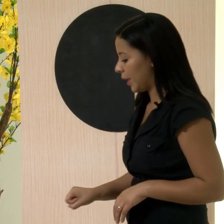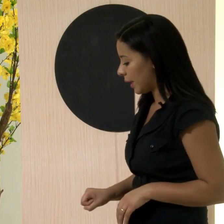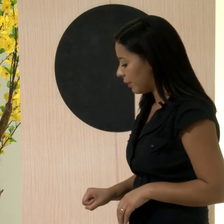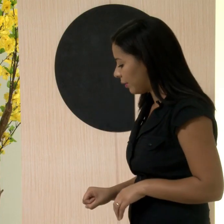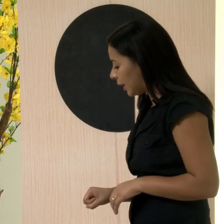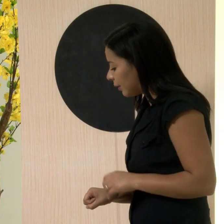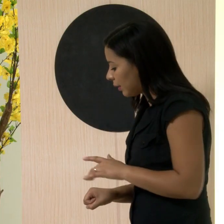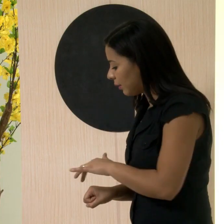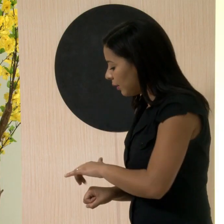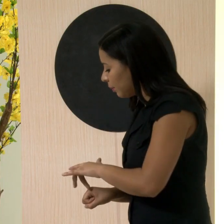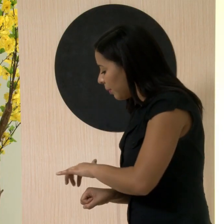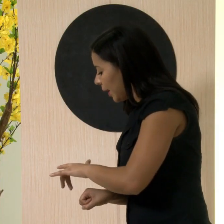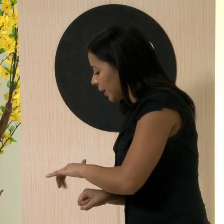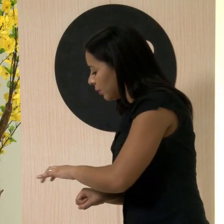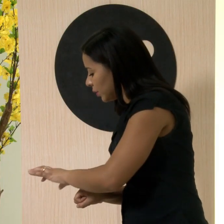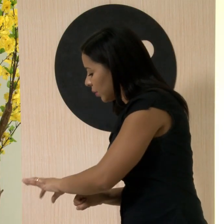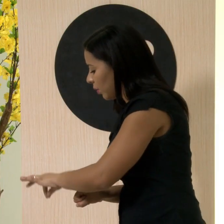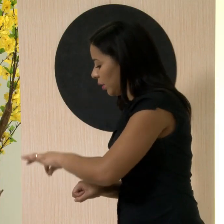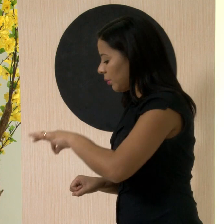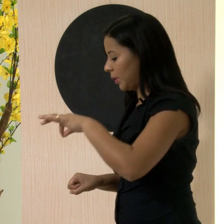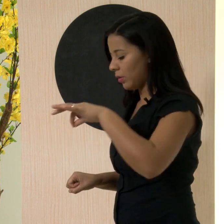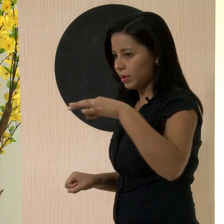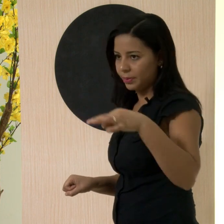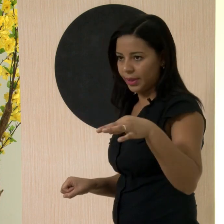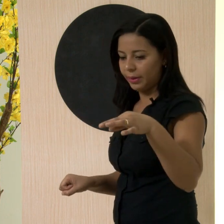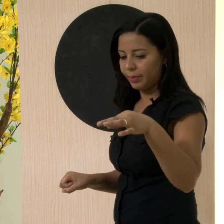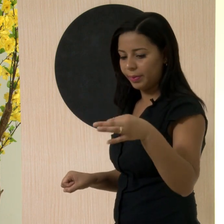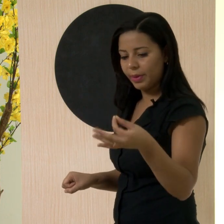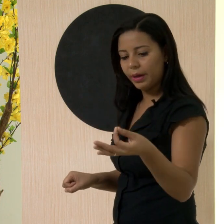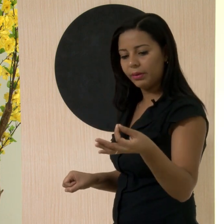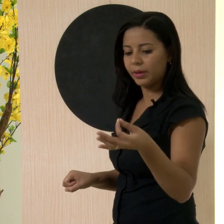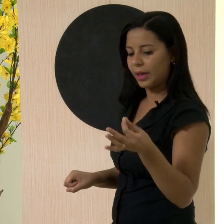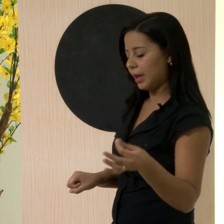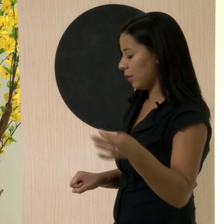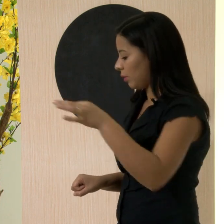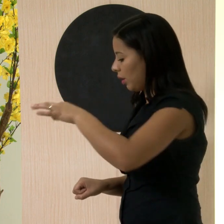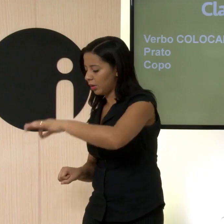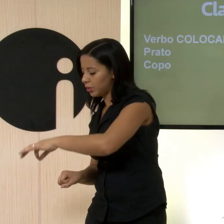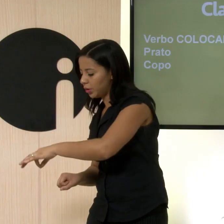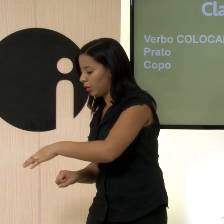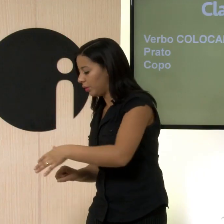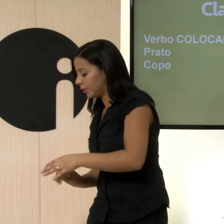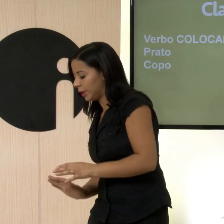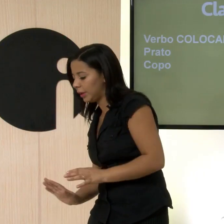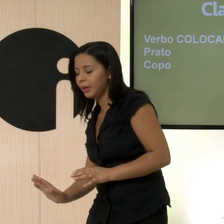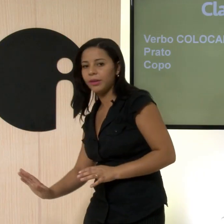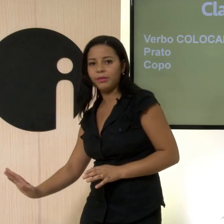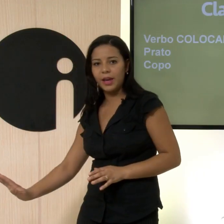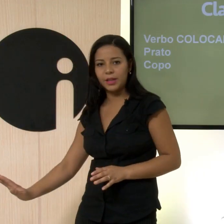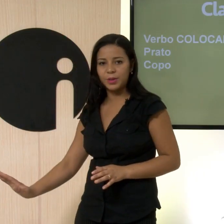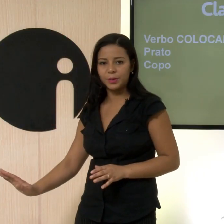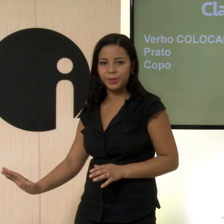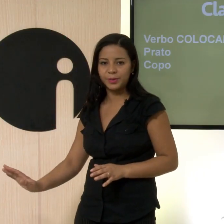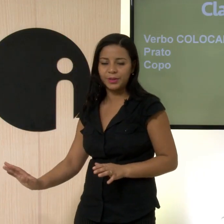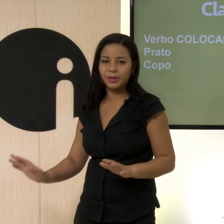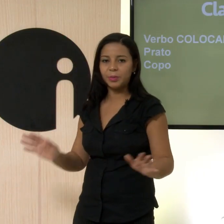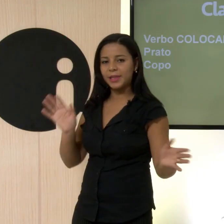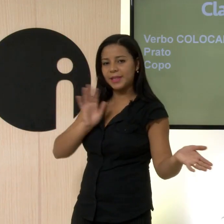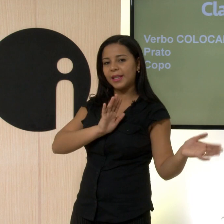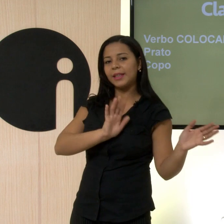a gaveta, pego, escolho alguma coisa, peguei um papel, ok, coloco de novo ali, fecho. Então, precisa ter